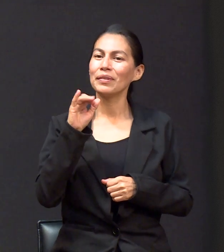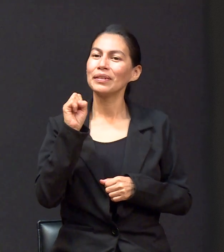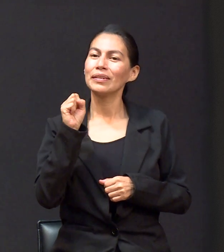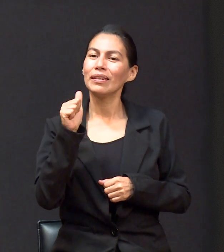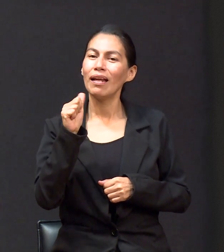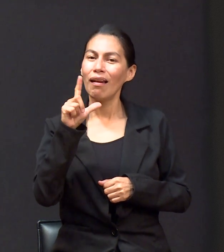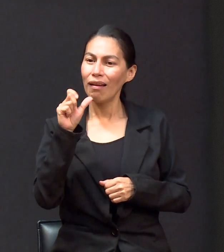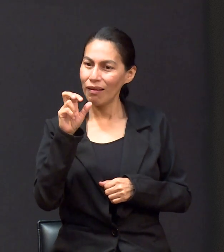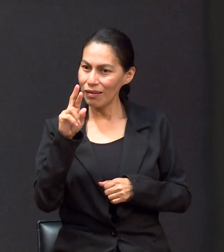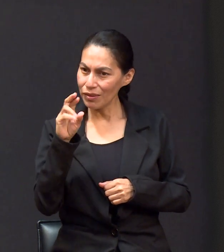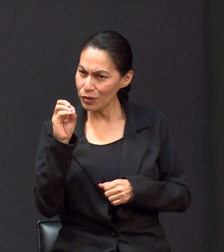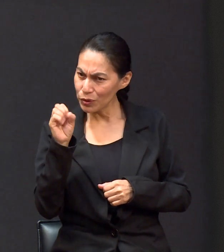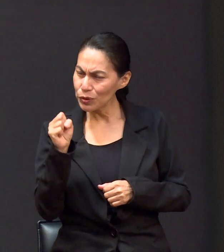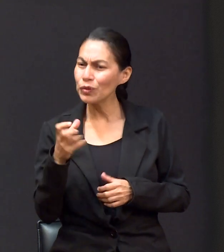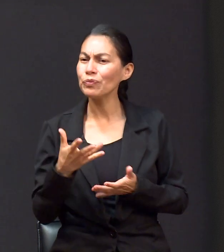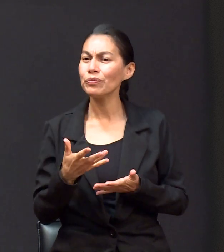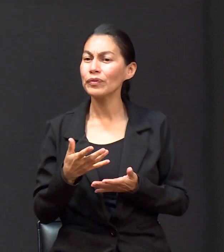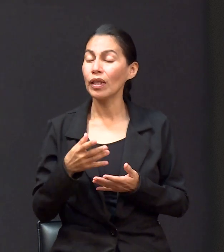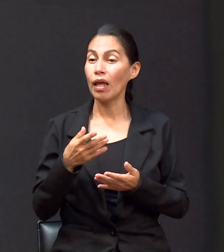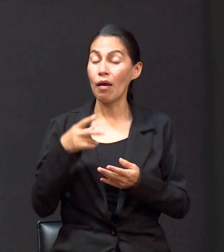Me llamo Brisa Larios.